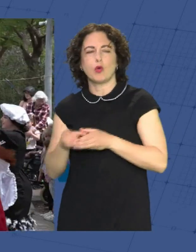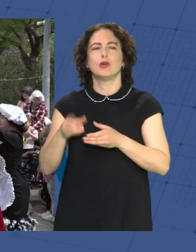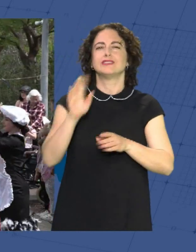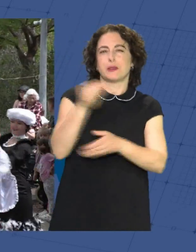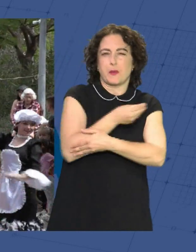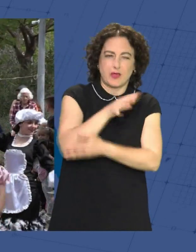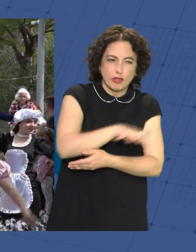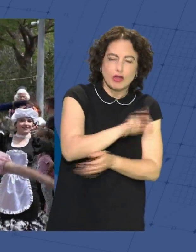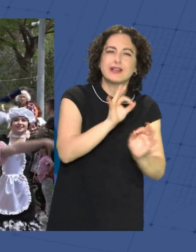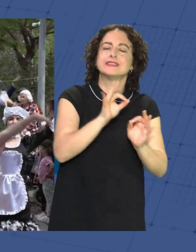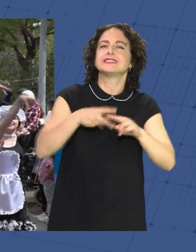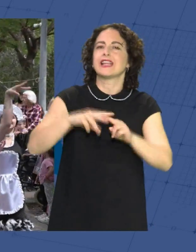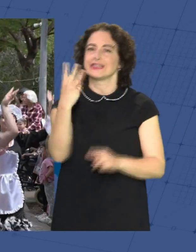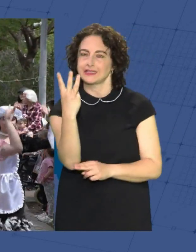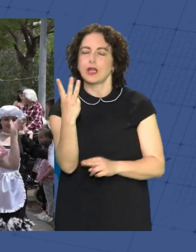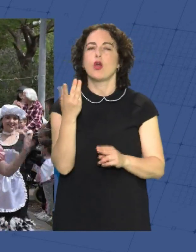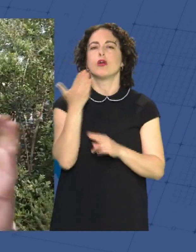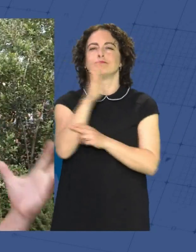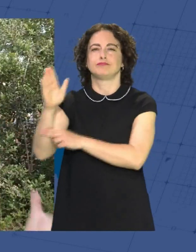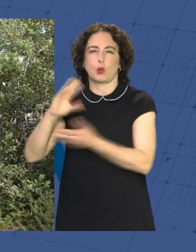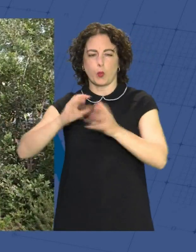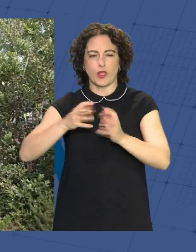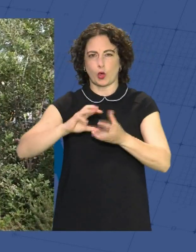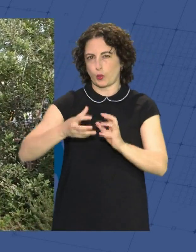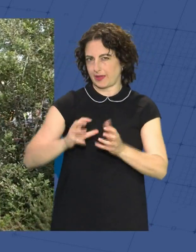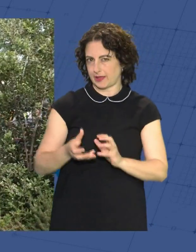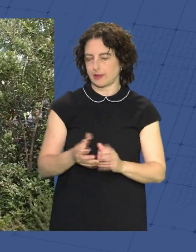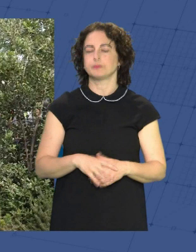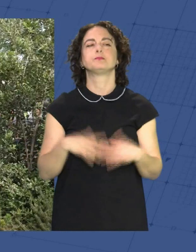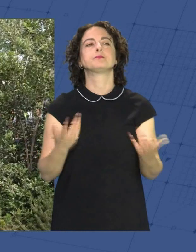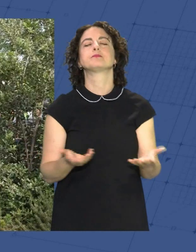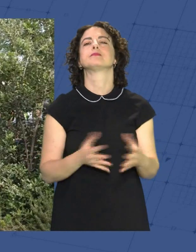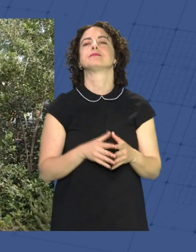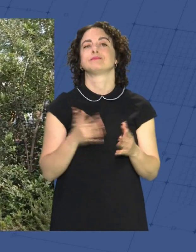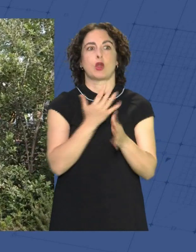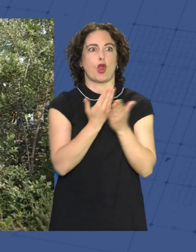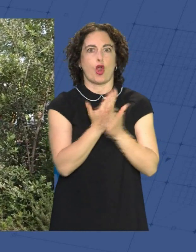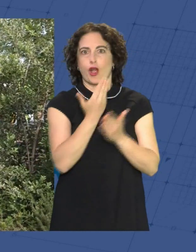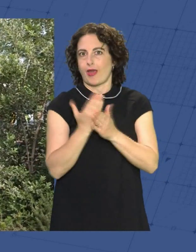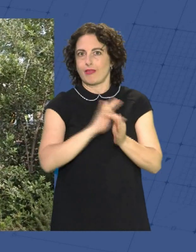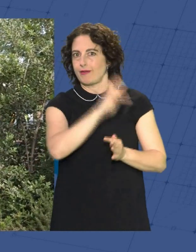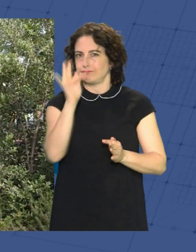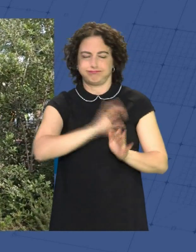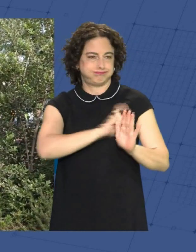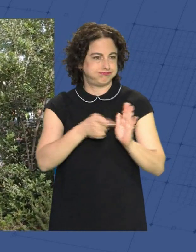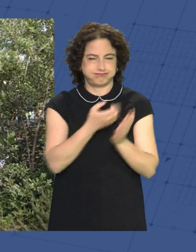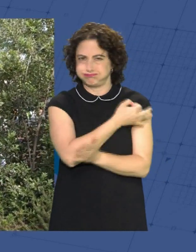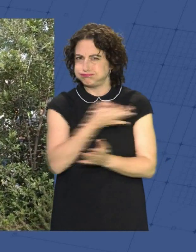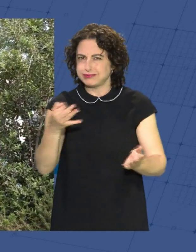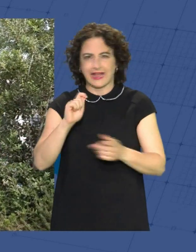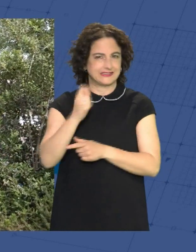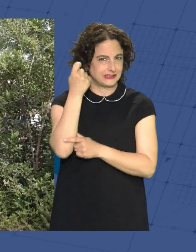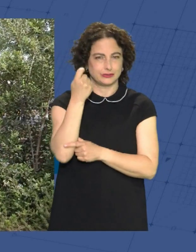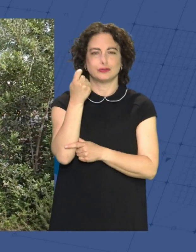musical, tres talleres o exhibición de cubos de Rubik. Mezclando todo eso que hemos dicho sale una jornada pletórica y una jornada de éxito,